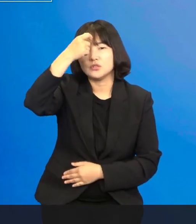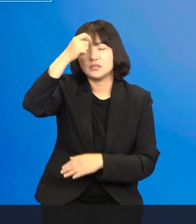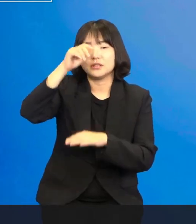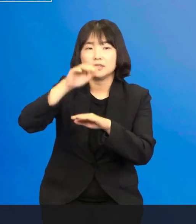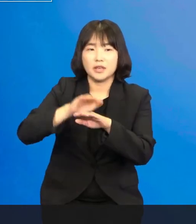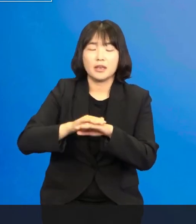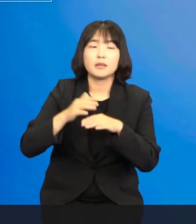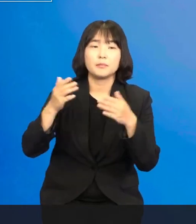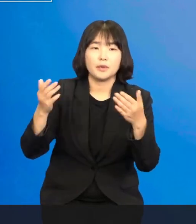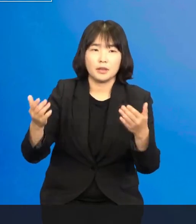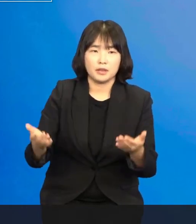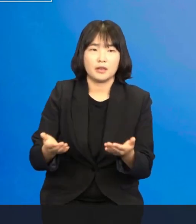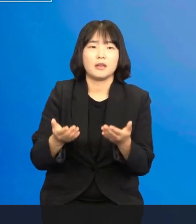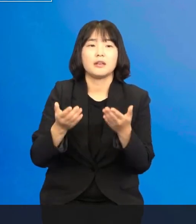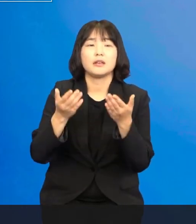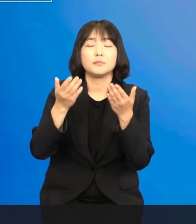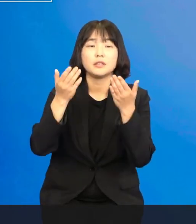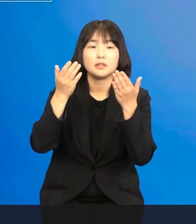주를